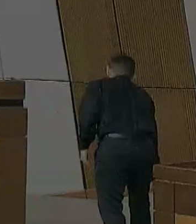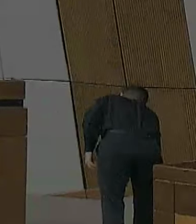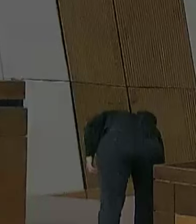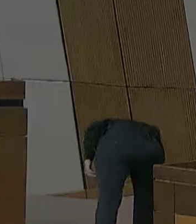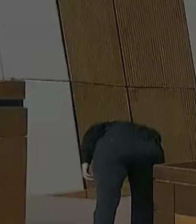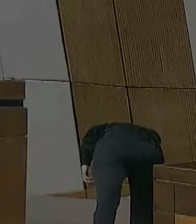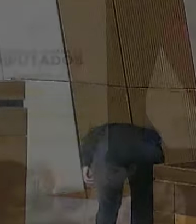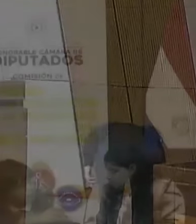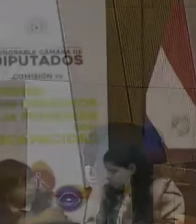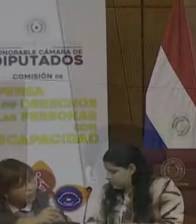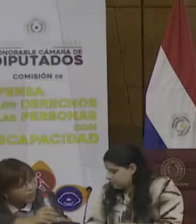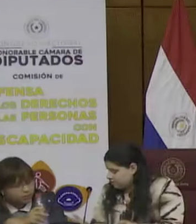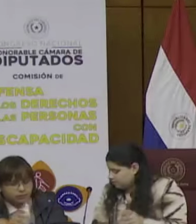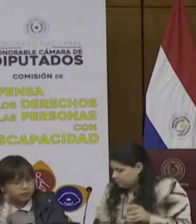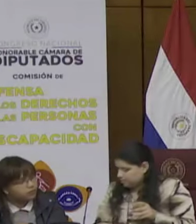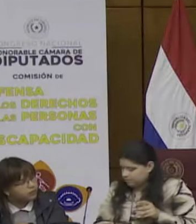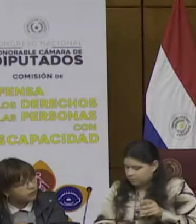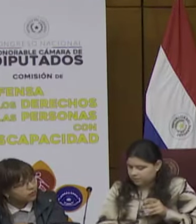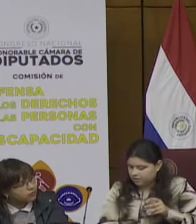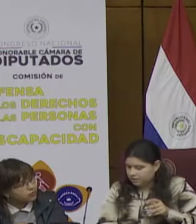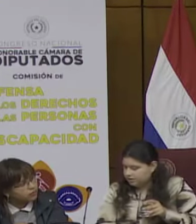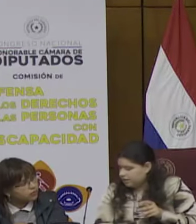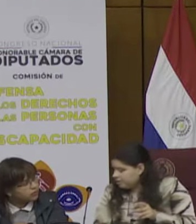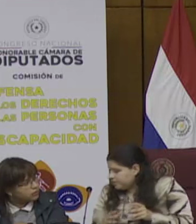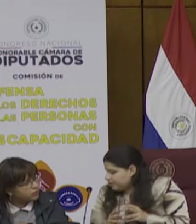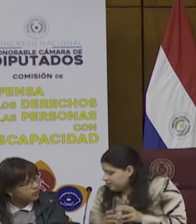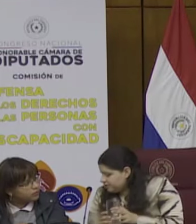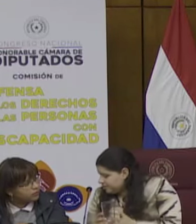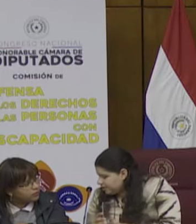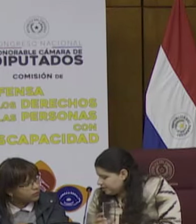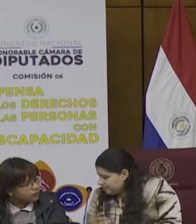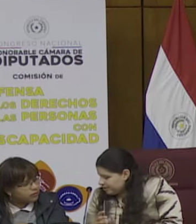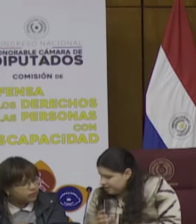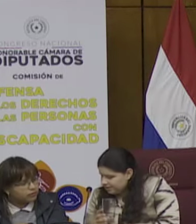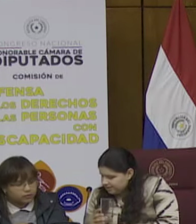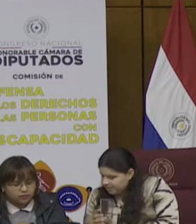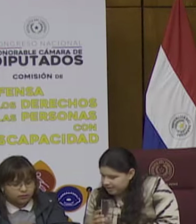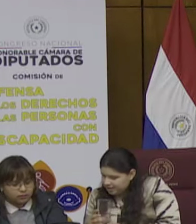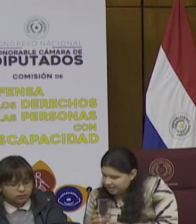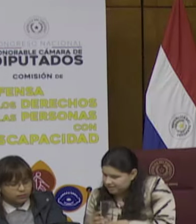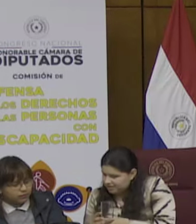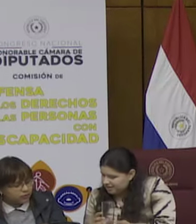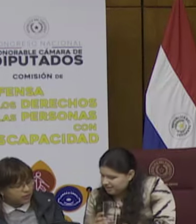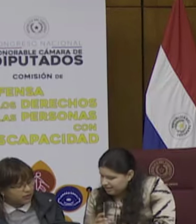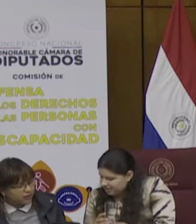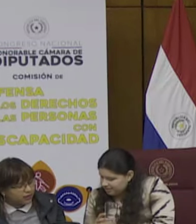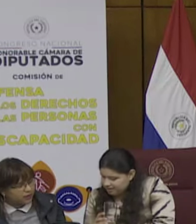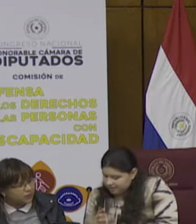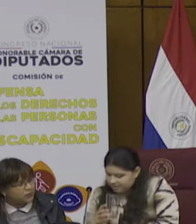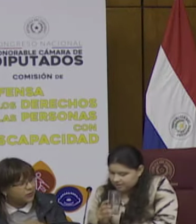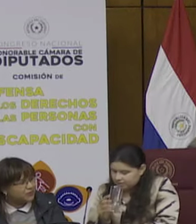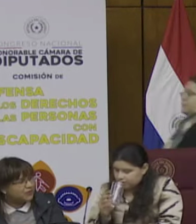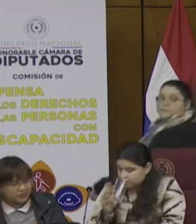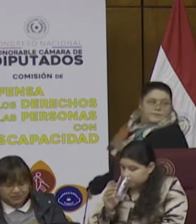bastante importantes. La verdad que me llevo nota, o sea, tomé nota, mejor dicho, de un montón de puntos que vamos